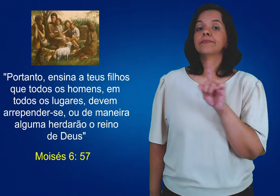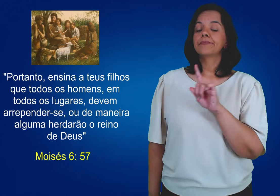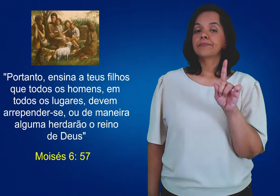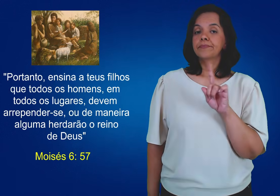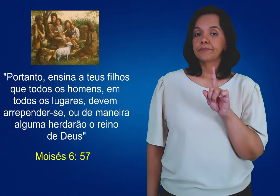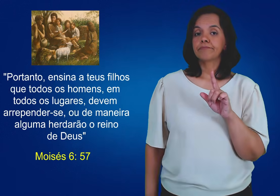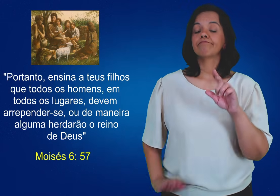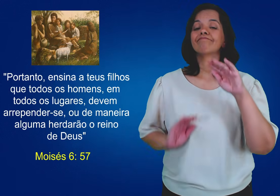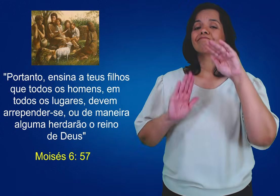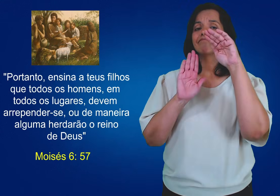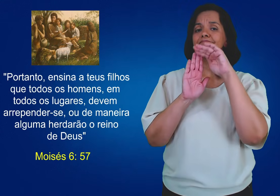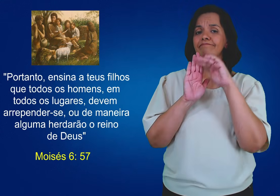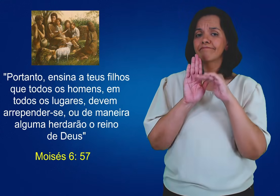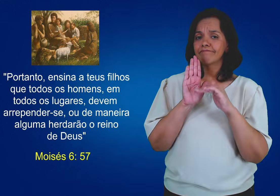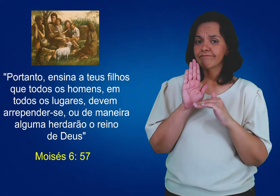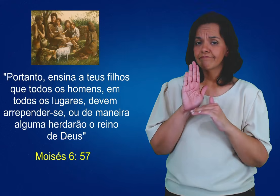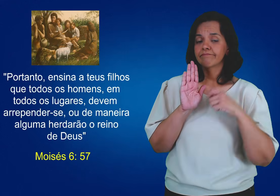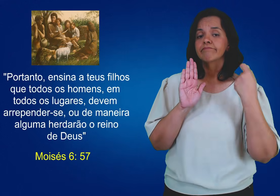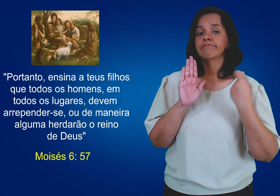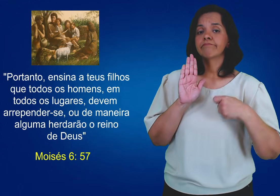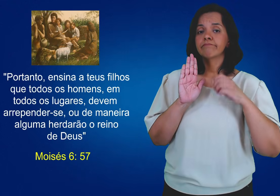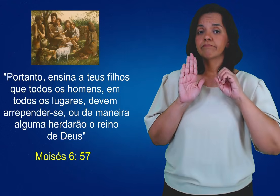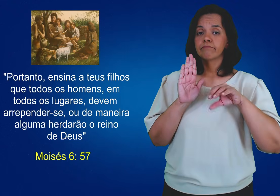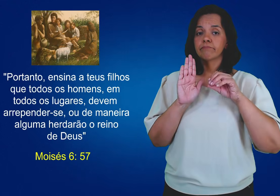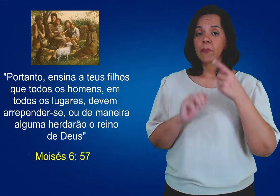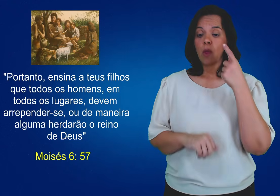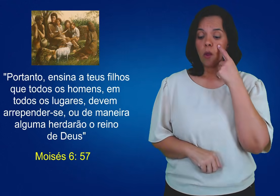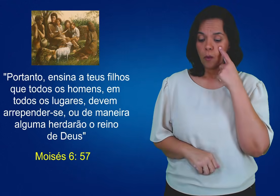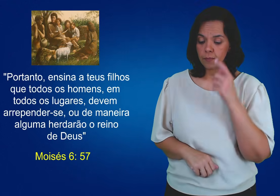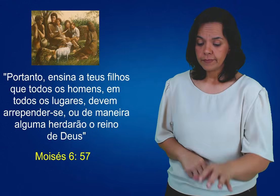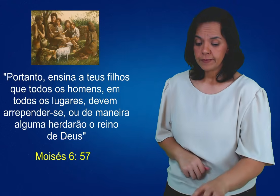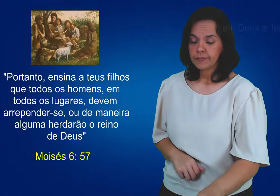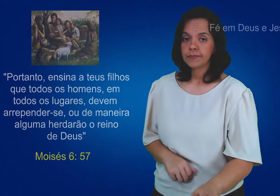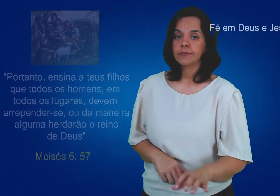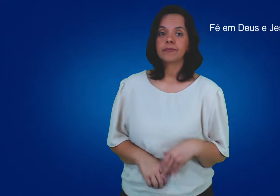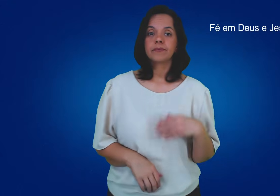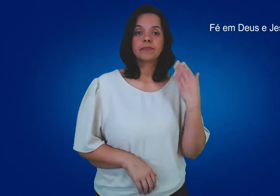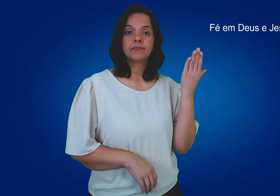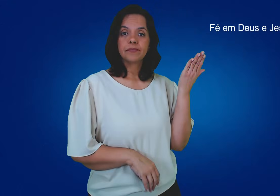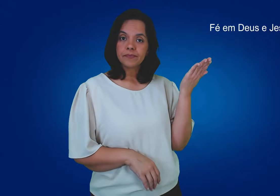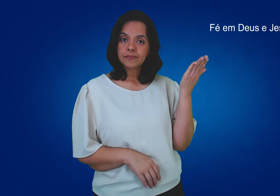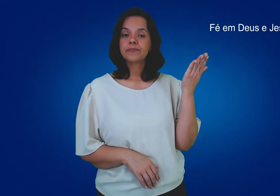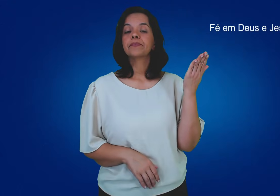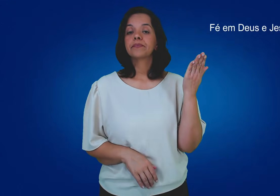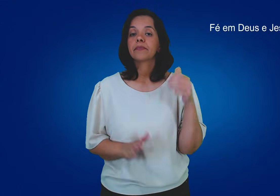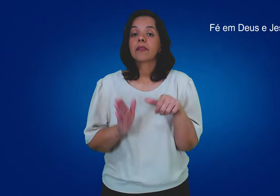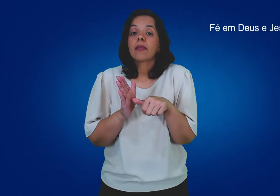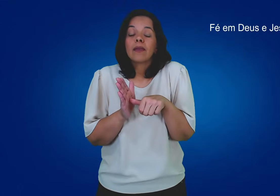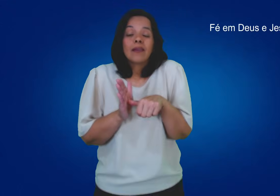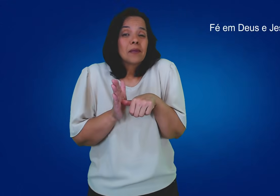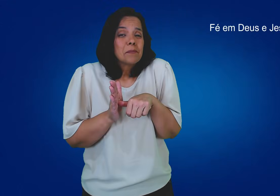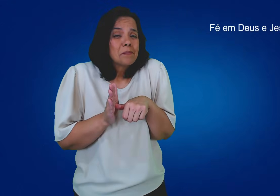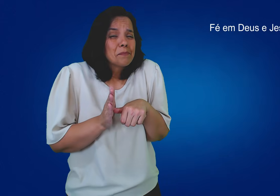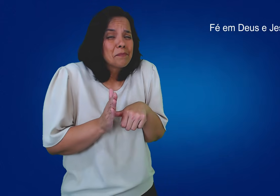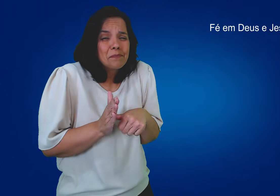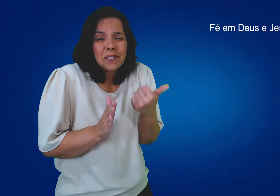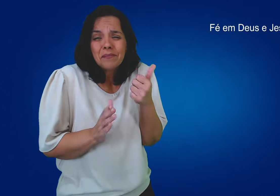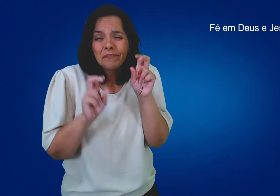Mas será que a gente só precisa ensinar arrependimento? Não, há muitas coisas que precisamos ensinar. E a